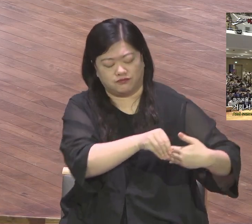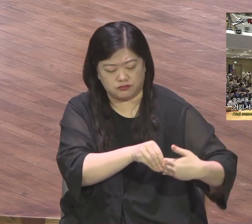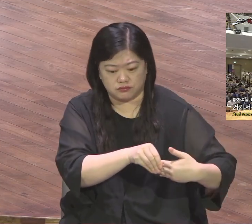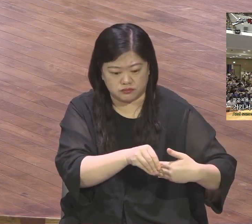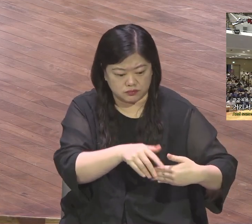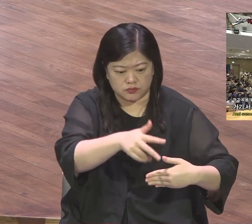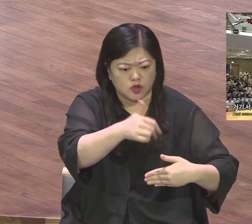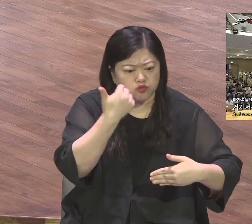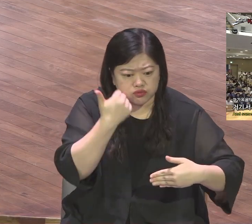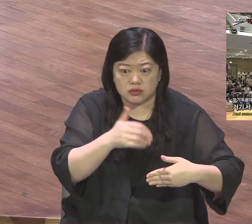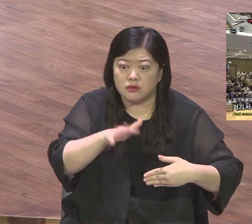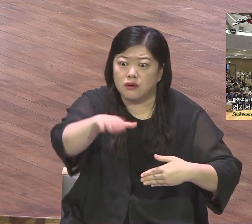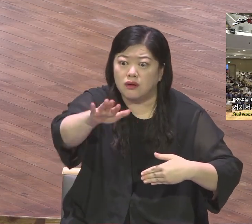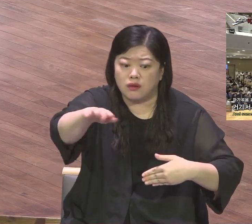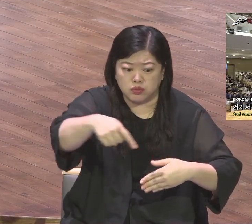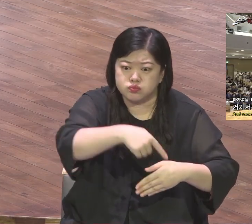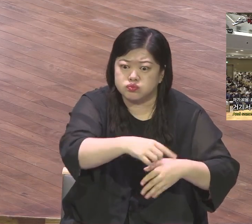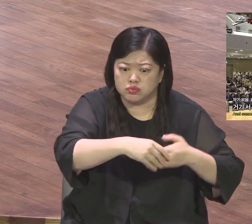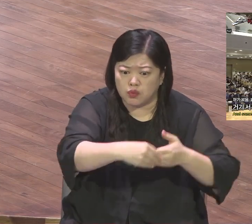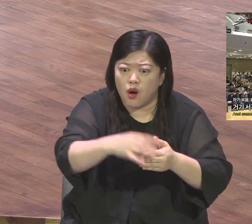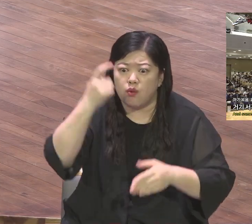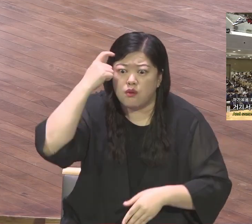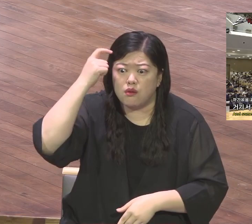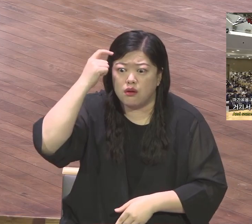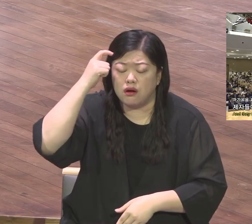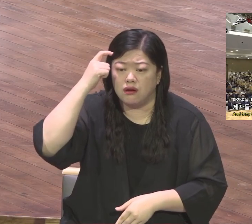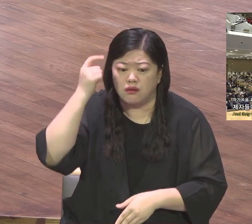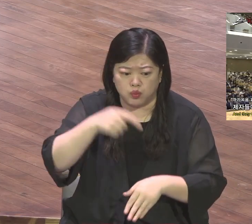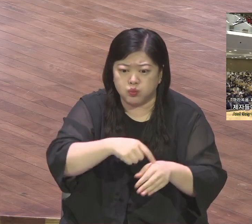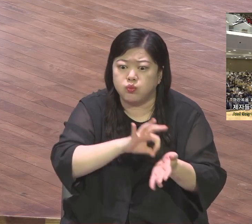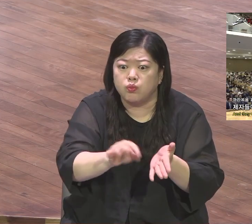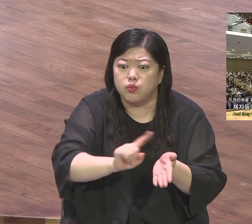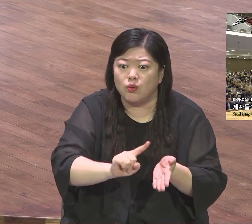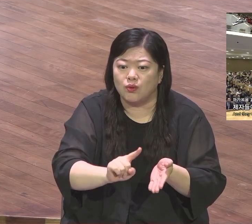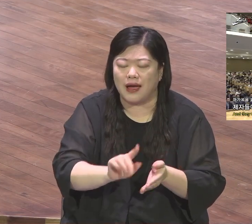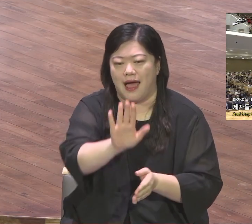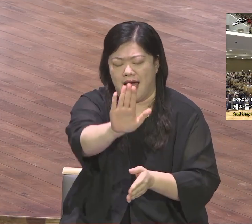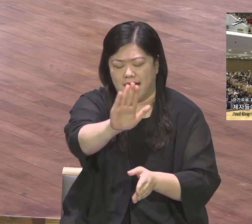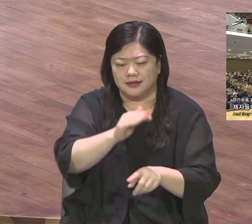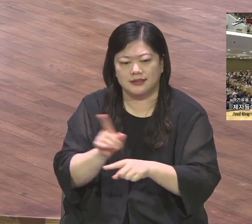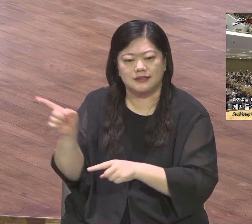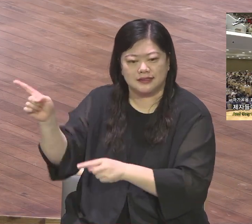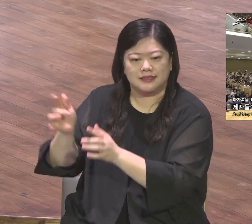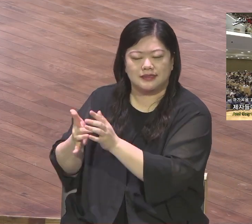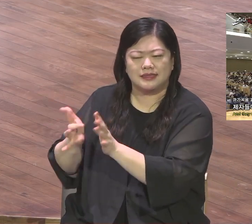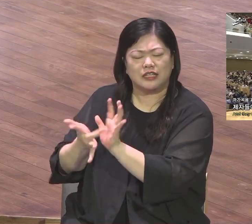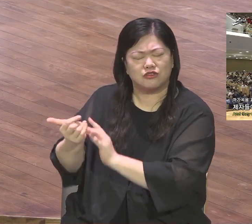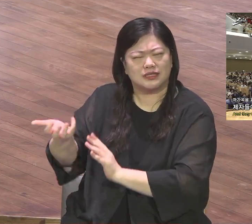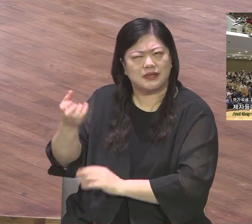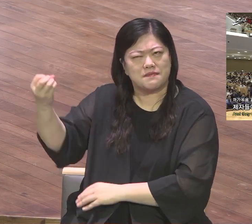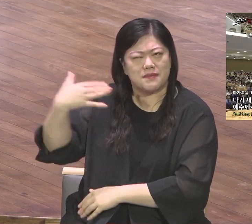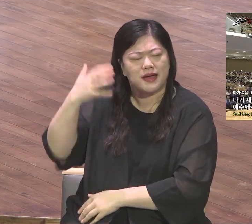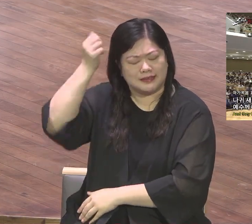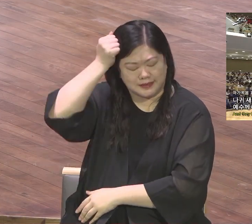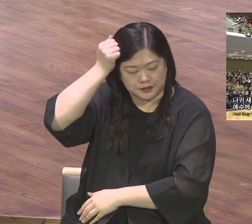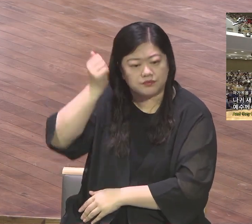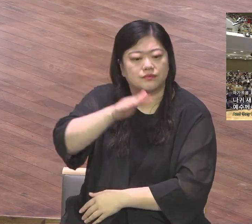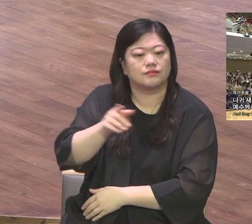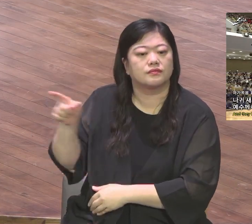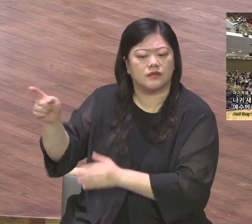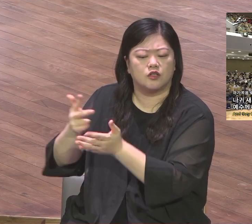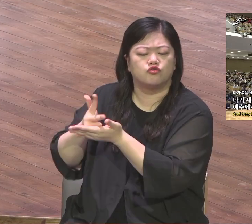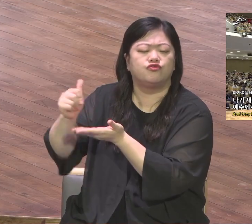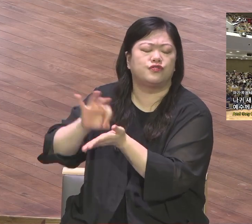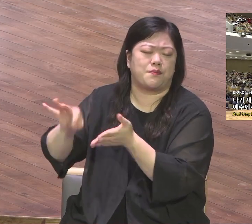있는 사람 중 어떤 이들이 이르되, 나귀 새끼를 풀어 무엇 하려느냐 하매, 제자들이 예수께서 이르신 대로 말한대 이에 허락하는지라.